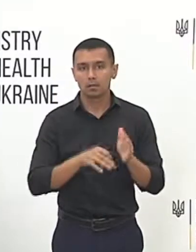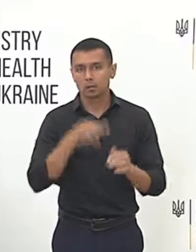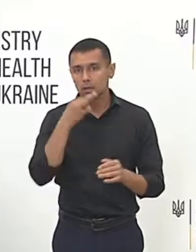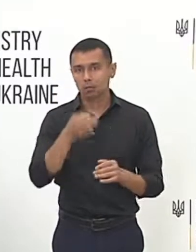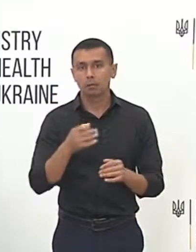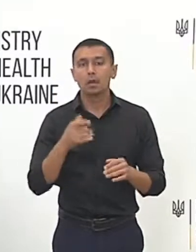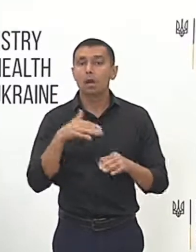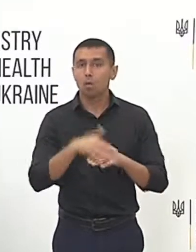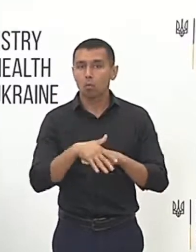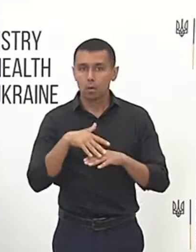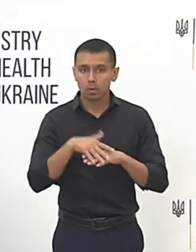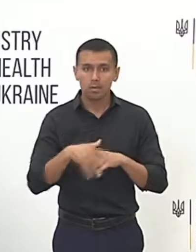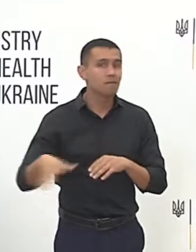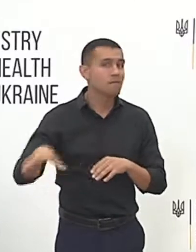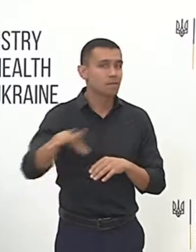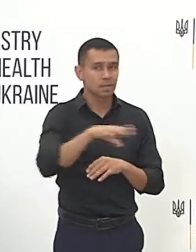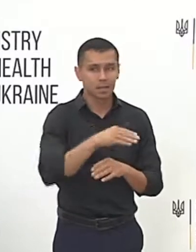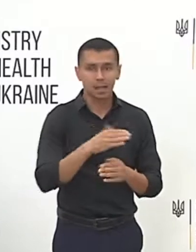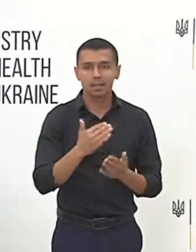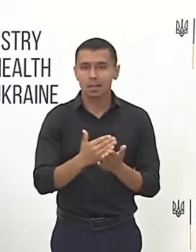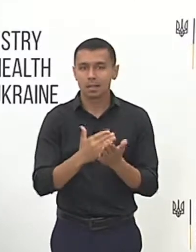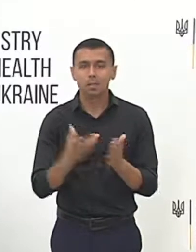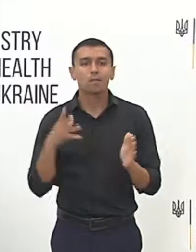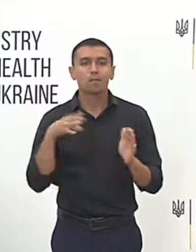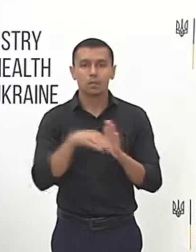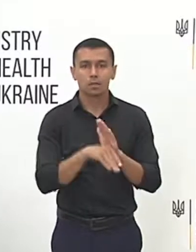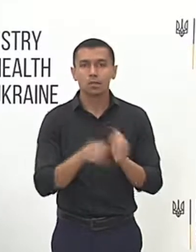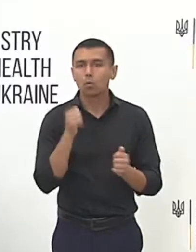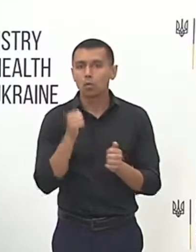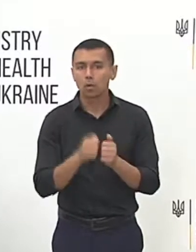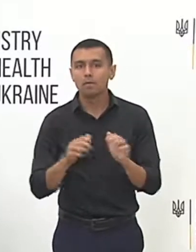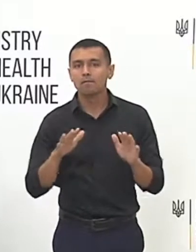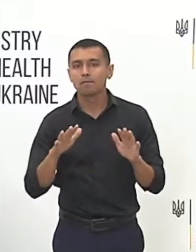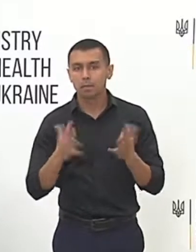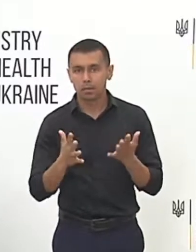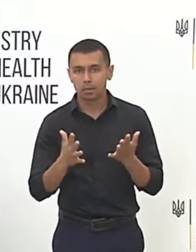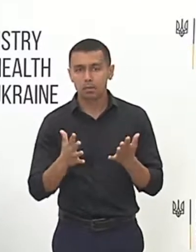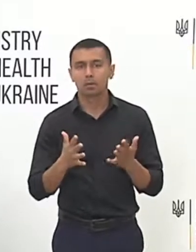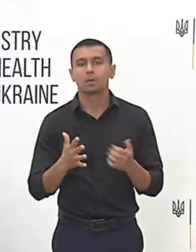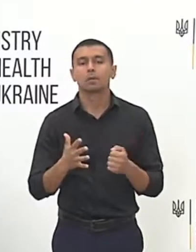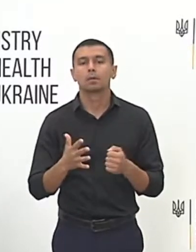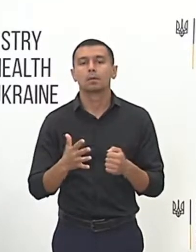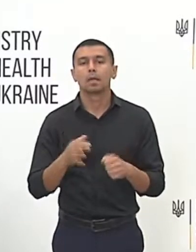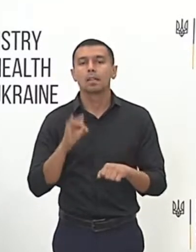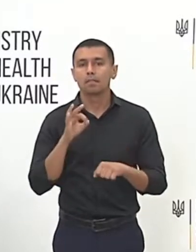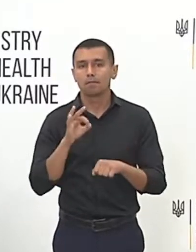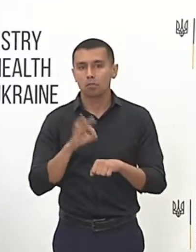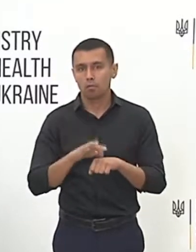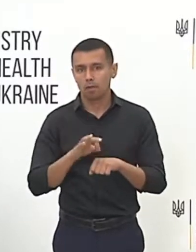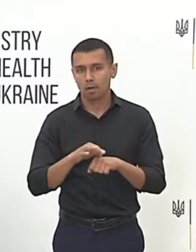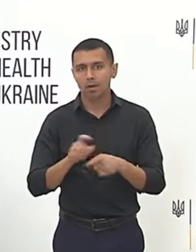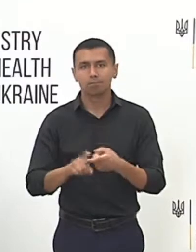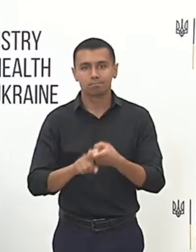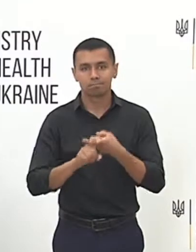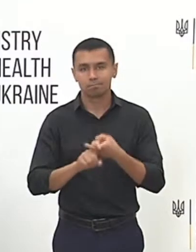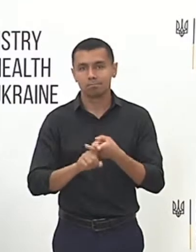скажу, рахується вся статистика і включається кожен випадок інфікування